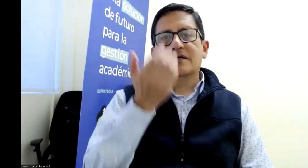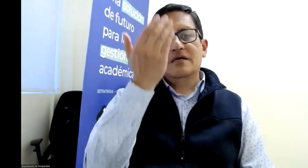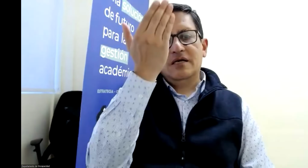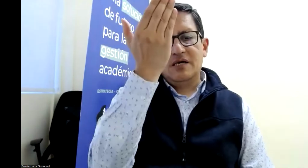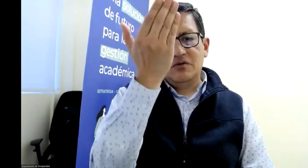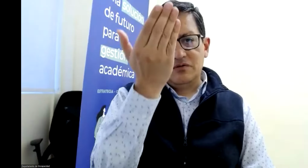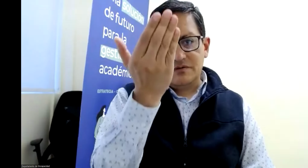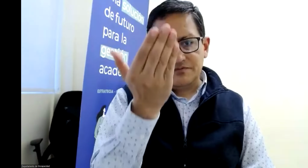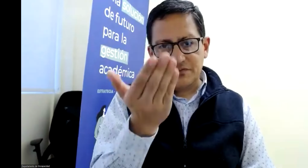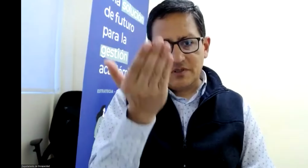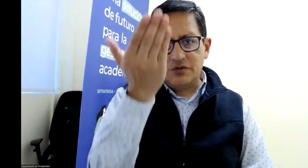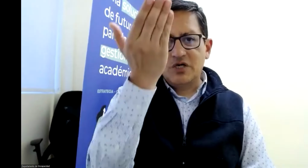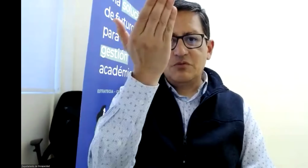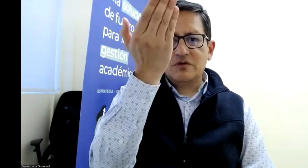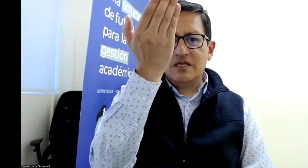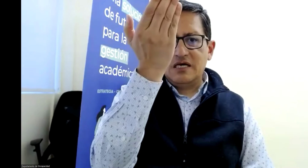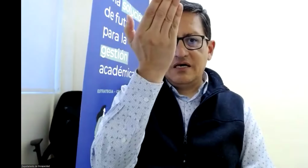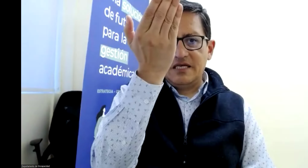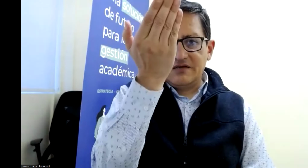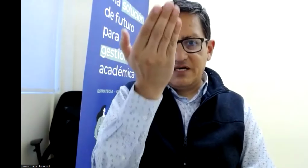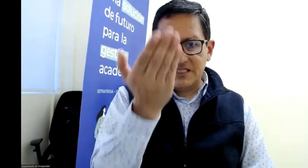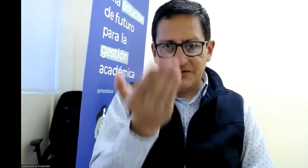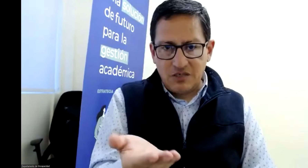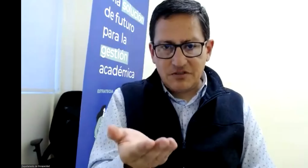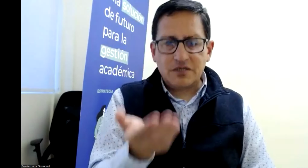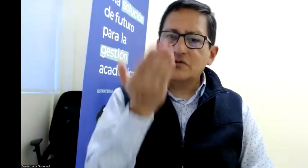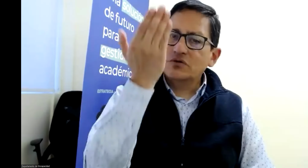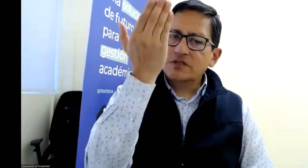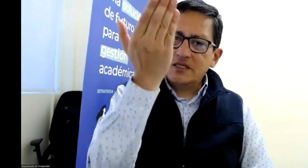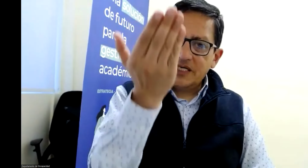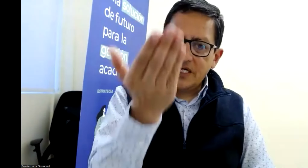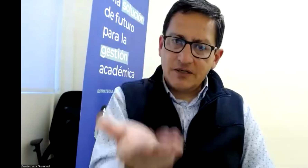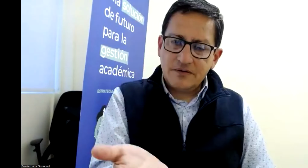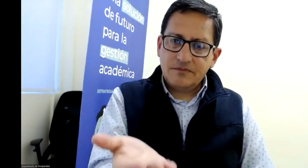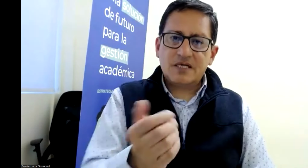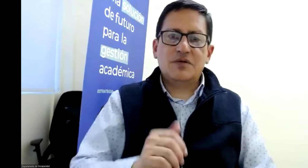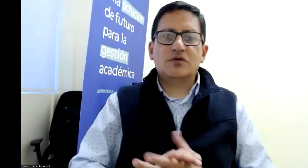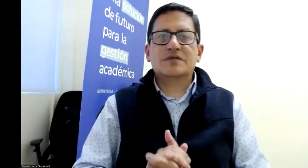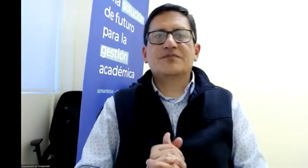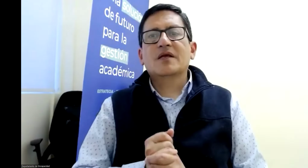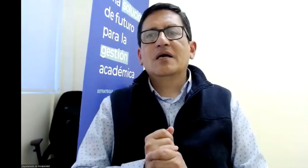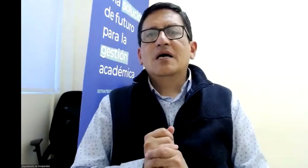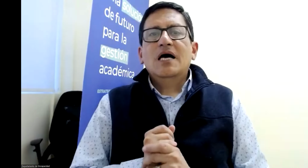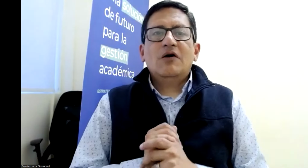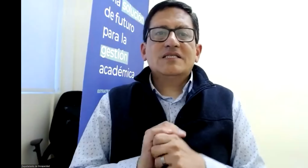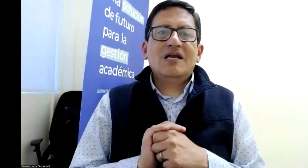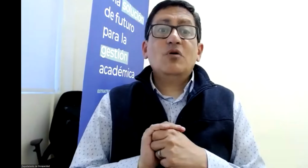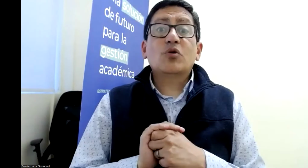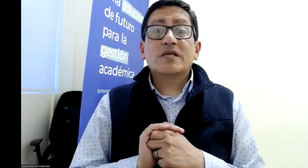le damos un dibujamos desde arriba hacia abajo a la persona usted de manera más respetuosa ahora si hablamos de